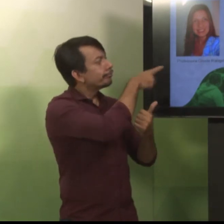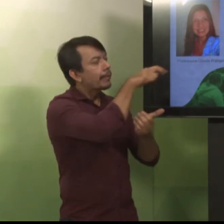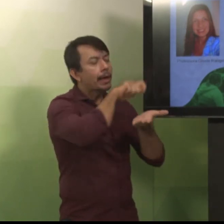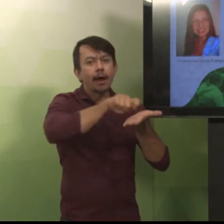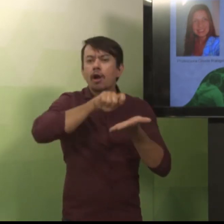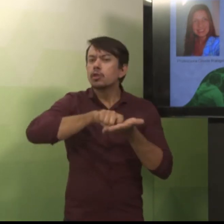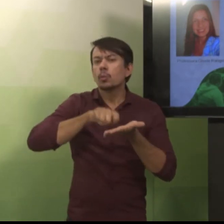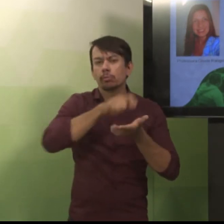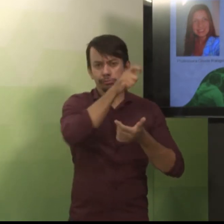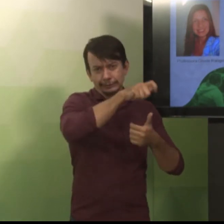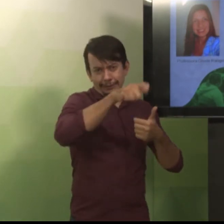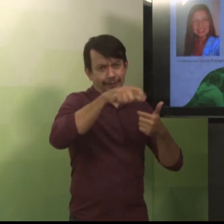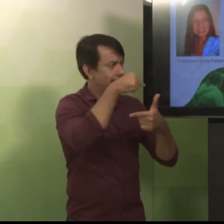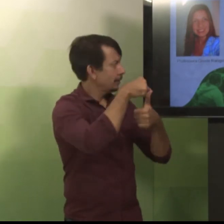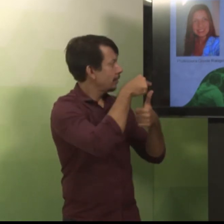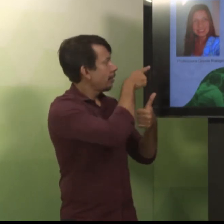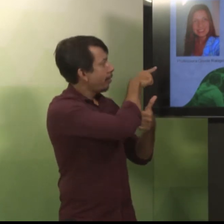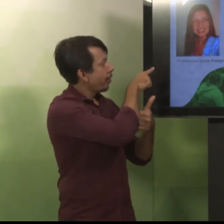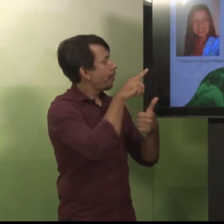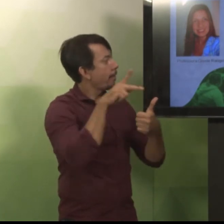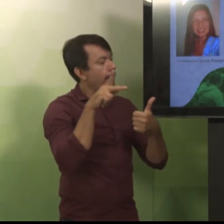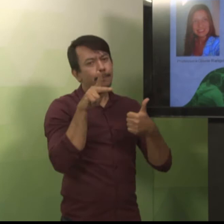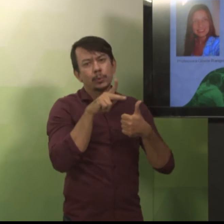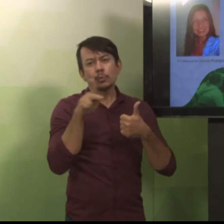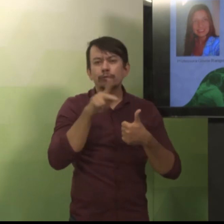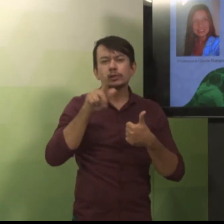relevância. Temos aqui alguns autores.